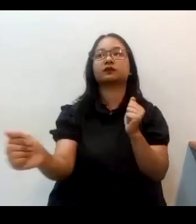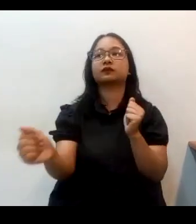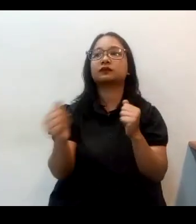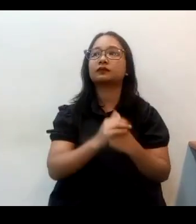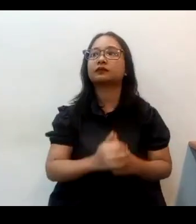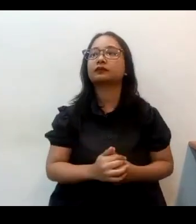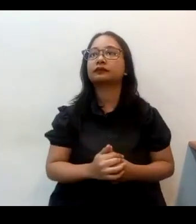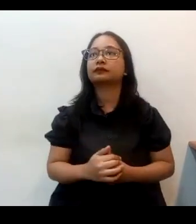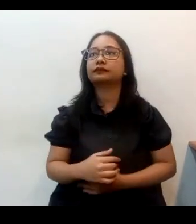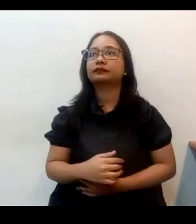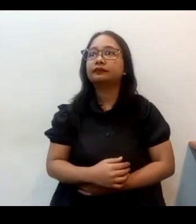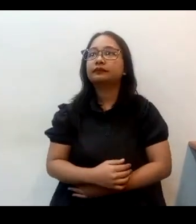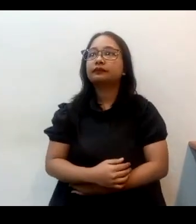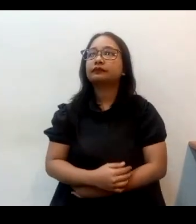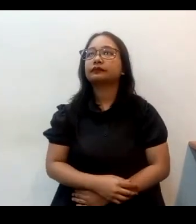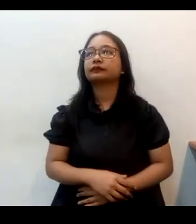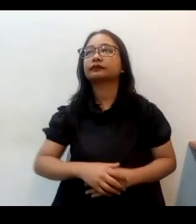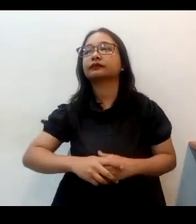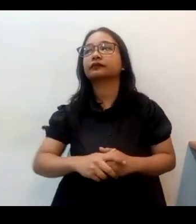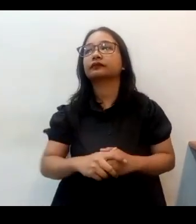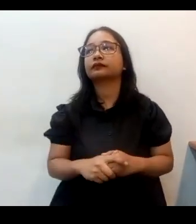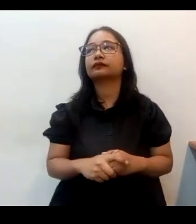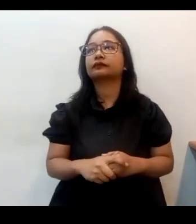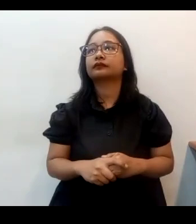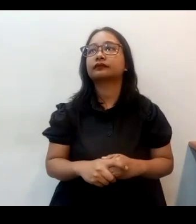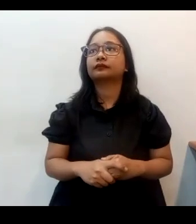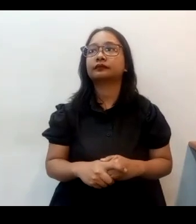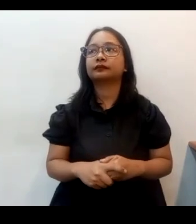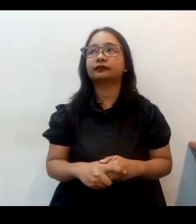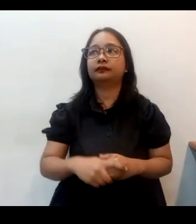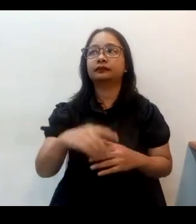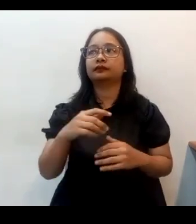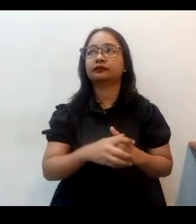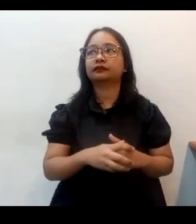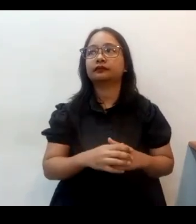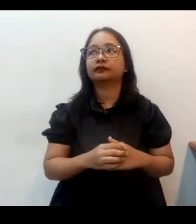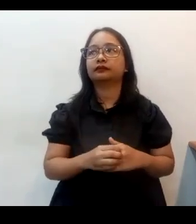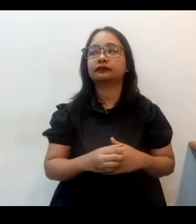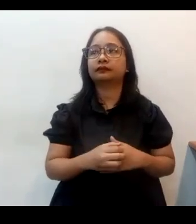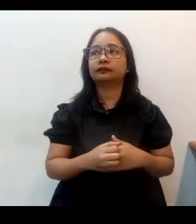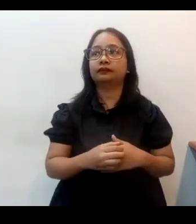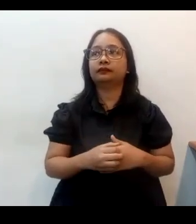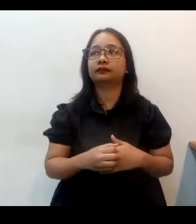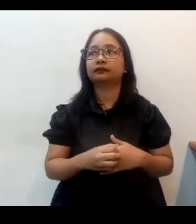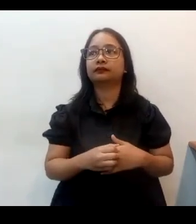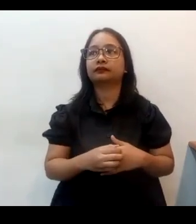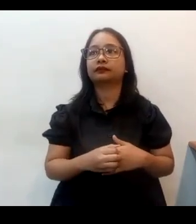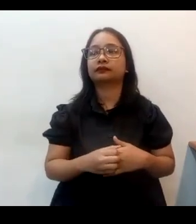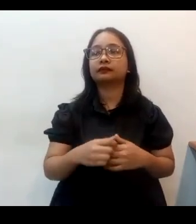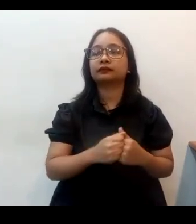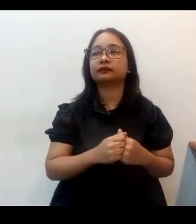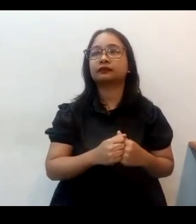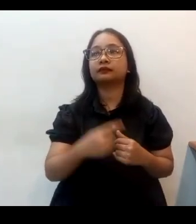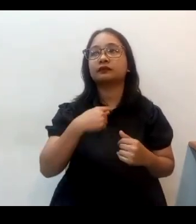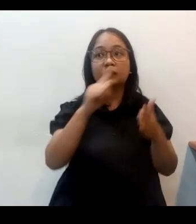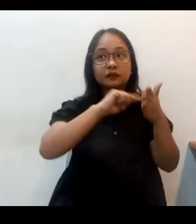When I check the distance from here to the SM Aurora, in Taguig, that's the 10 kilometer. Kaya nung suriin ko